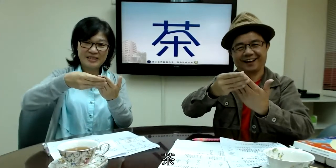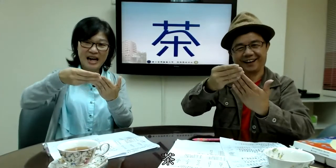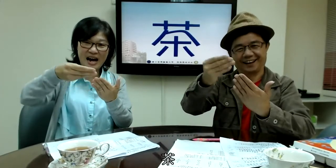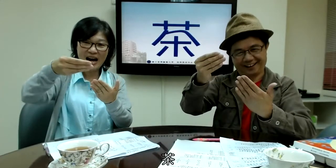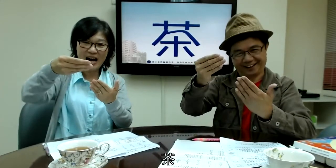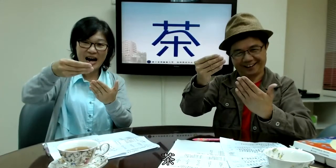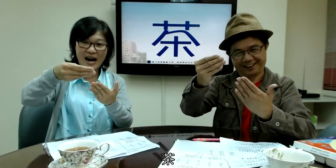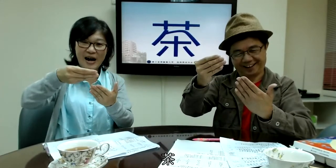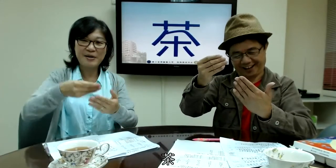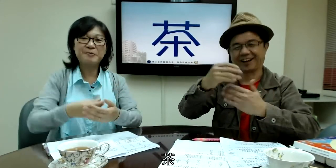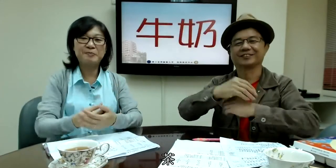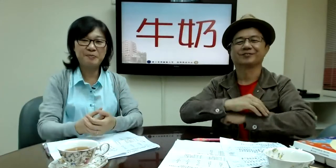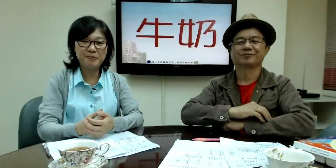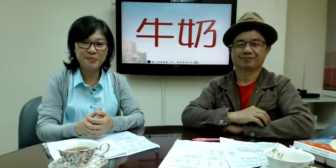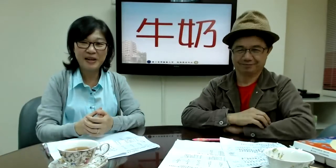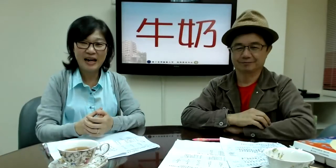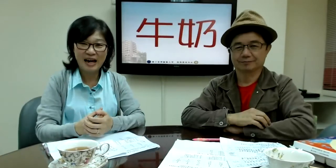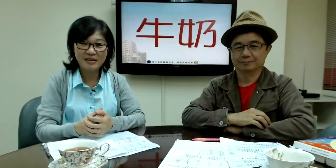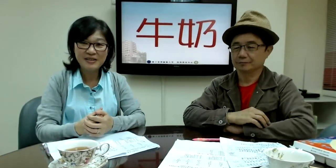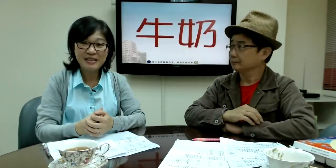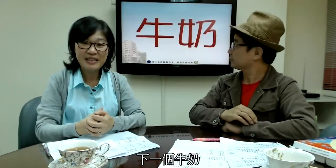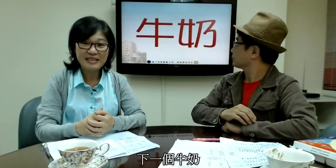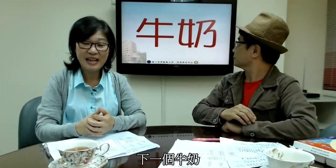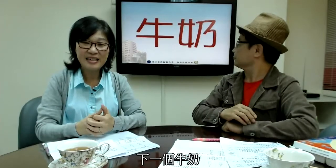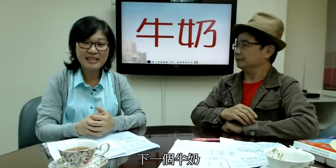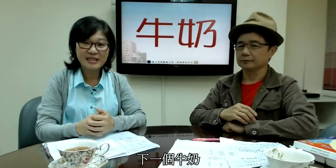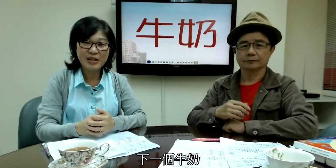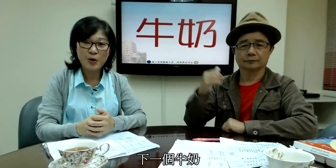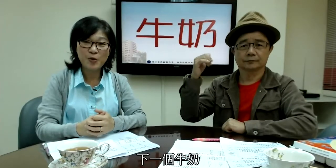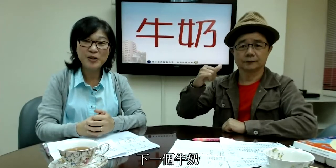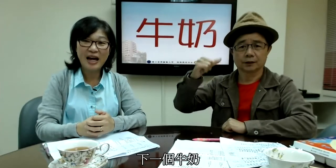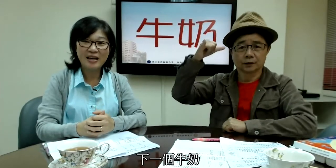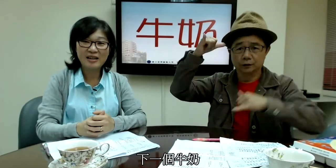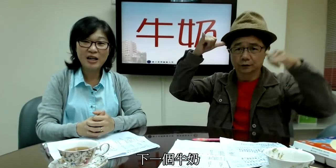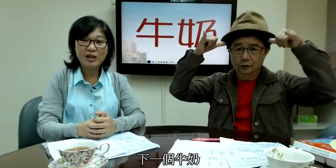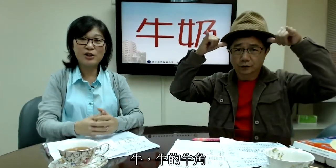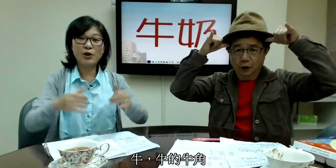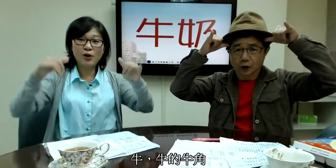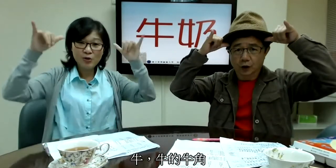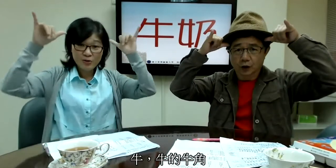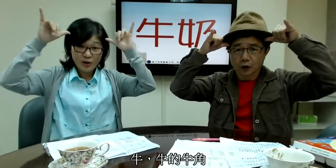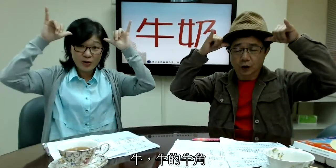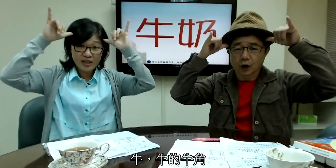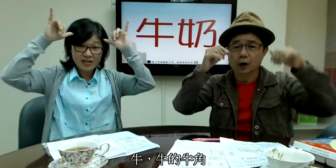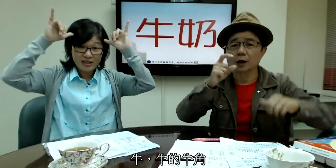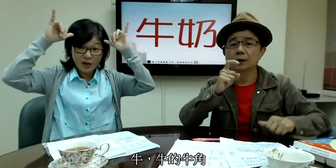茶。嗯，好，下一个牛奶，牛的牛